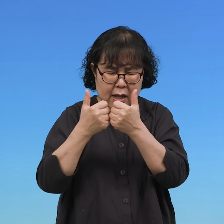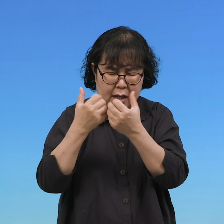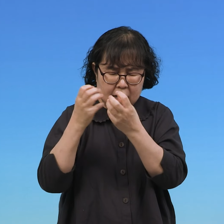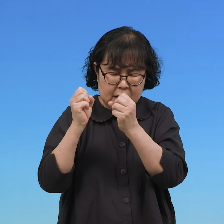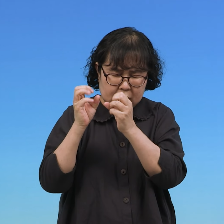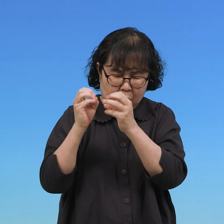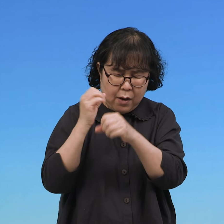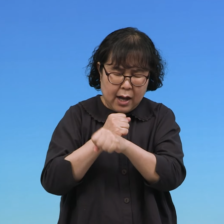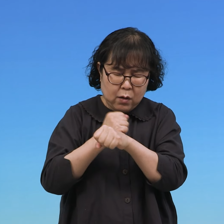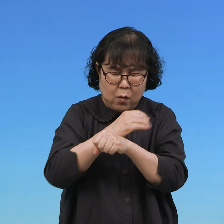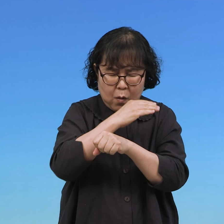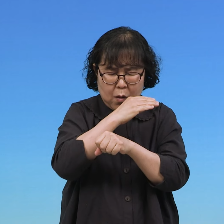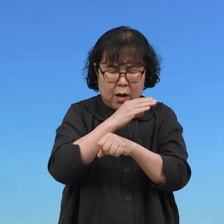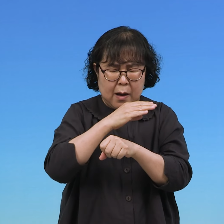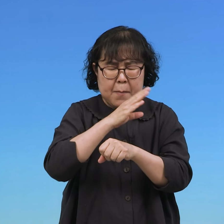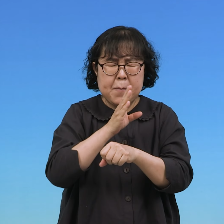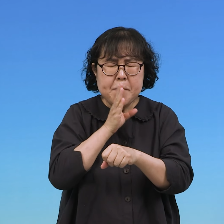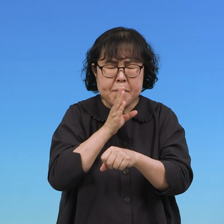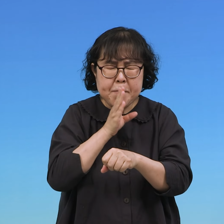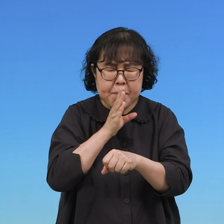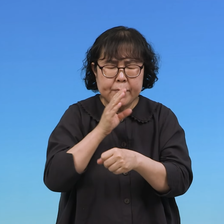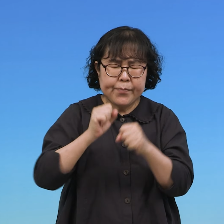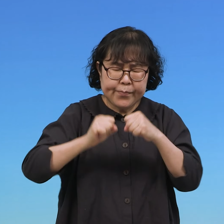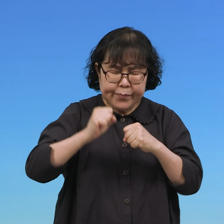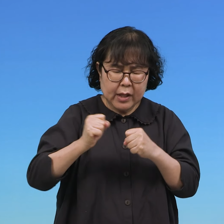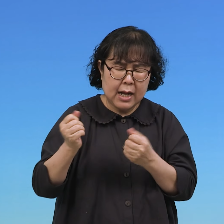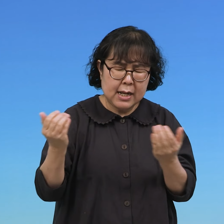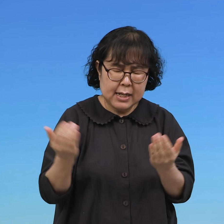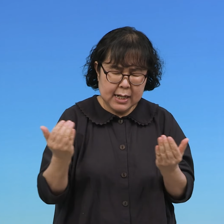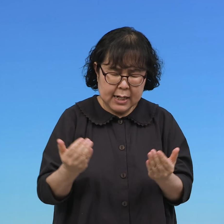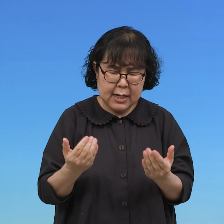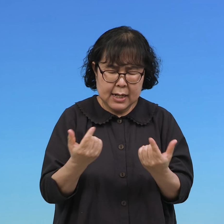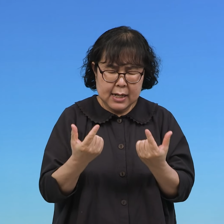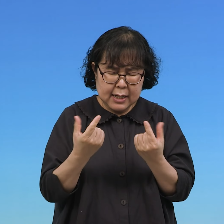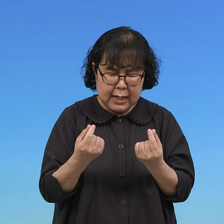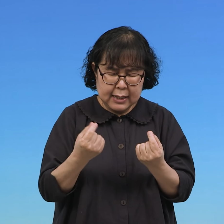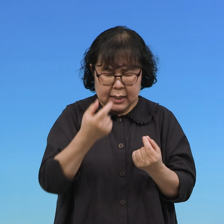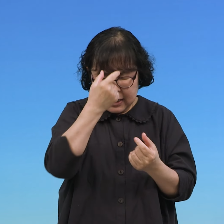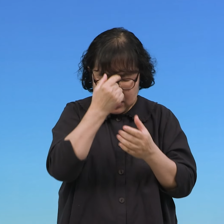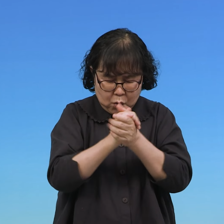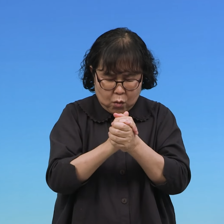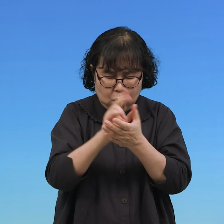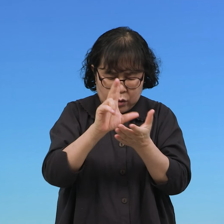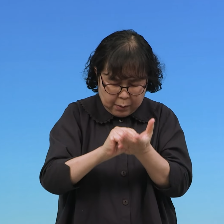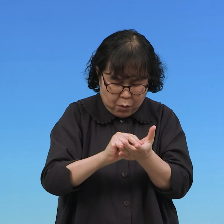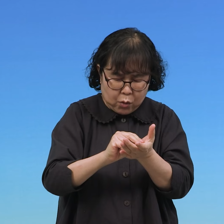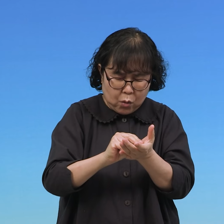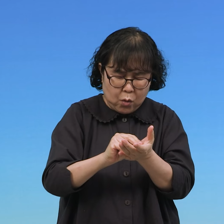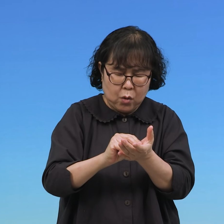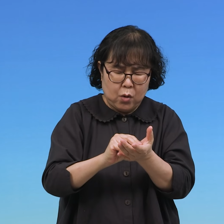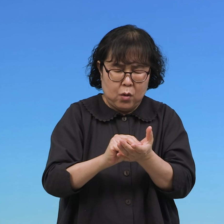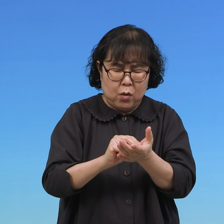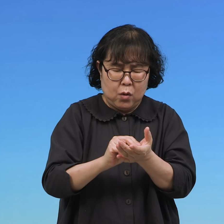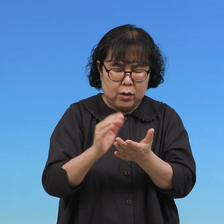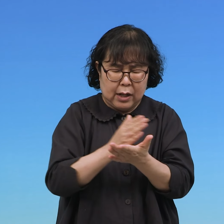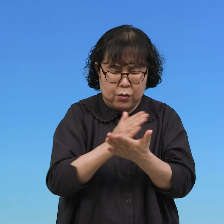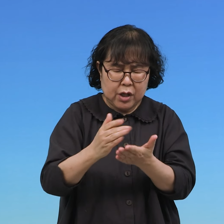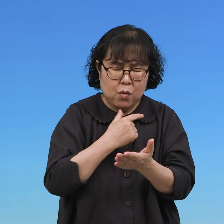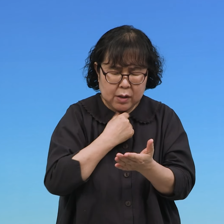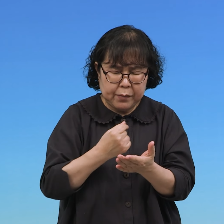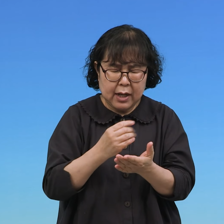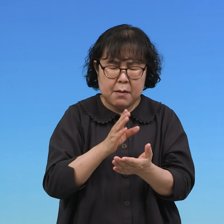마땅히 행해야 될 일들을 같이 기도 제목으로 삼고 나누기를 원합니다. 그런가 하면 하나님,